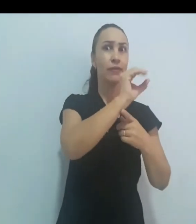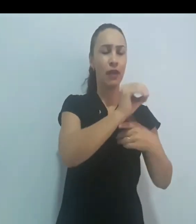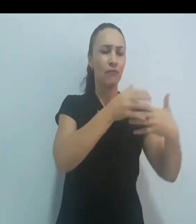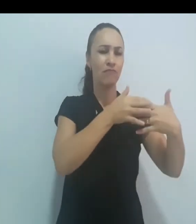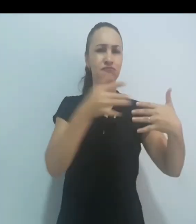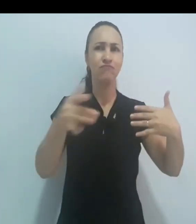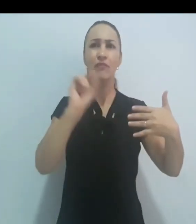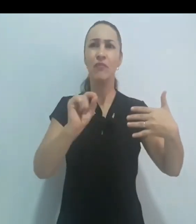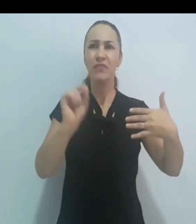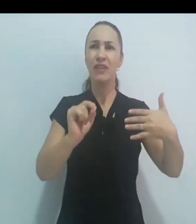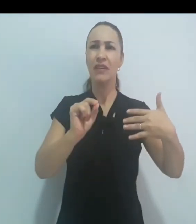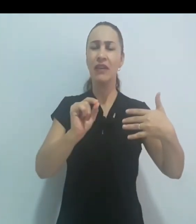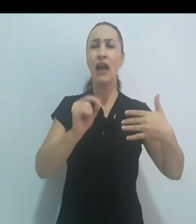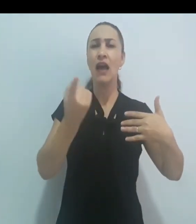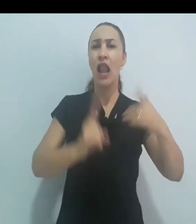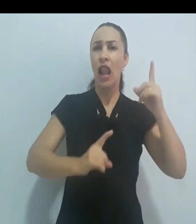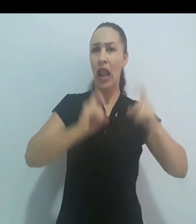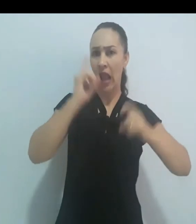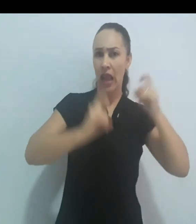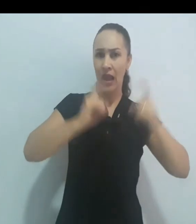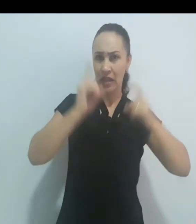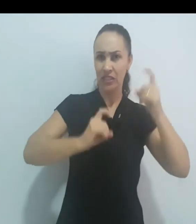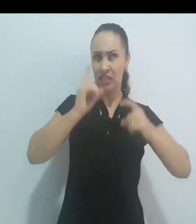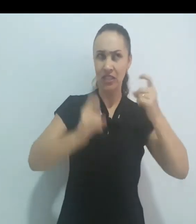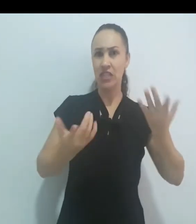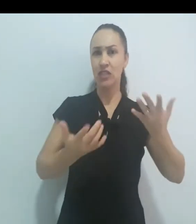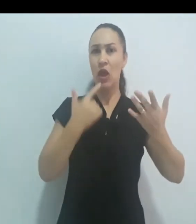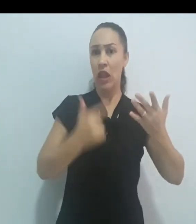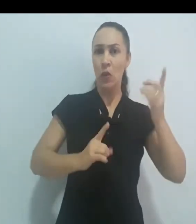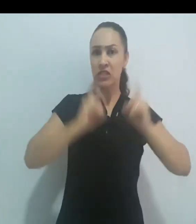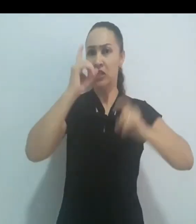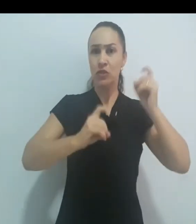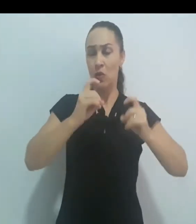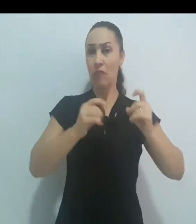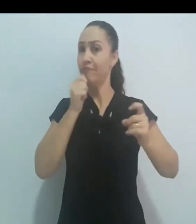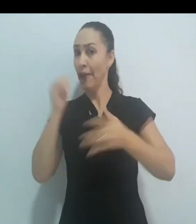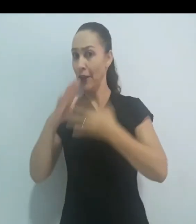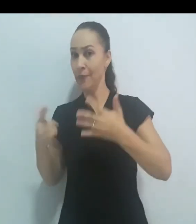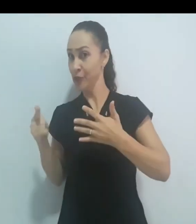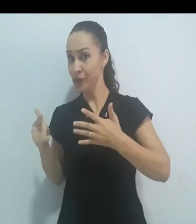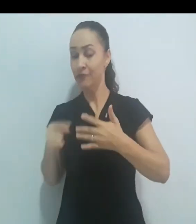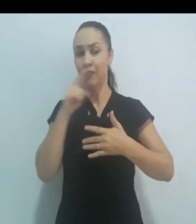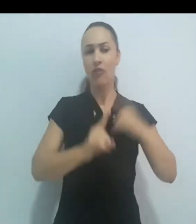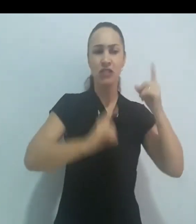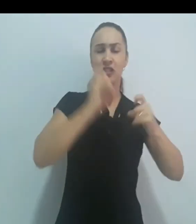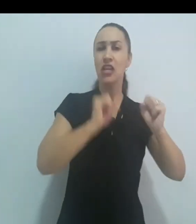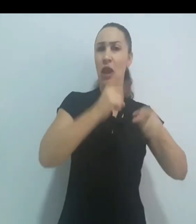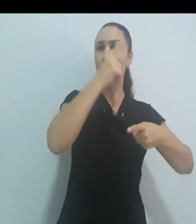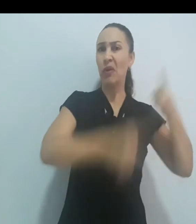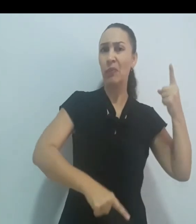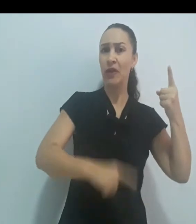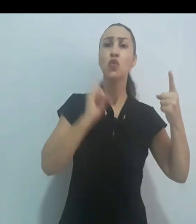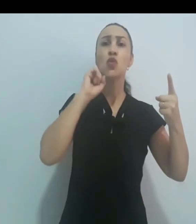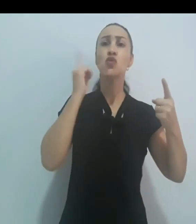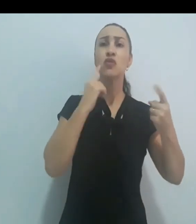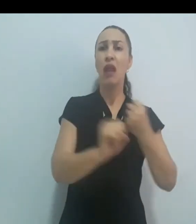de 1880, em que a língua gestual, que ainda não tinha libras, né, elas foram proibidas no mundo inteiro, né, os surdos